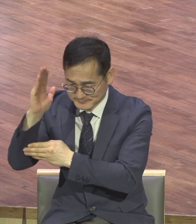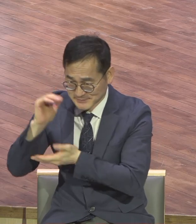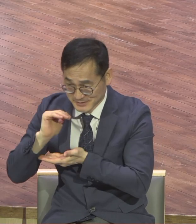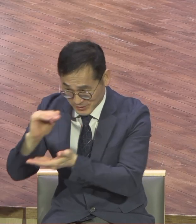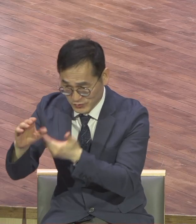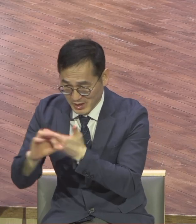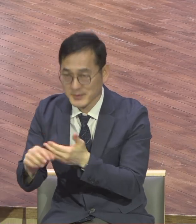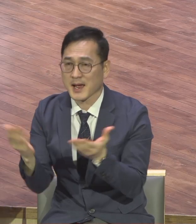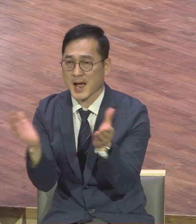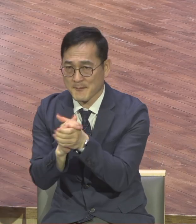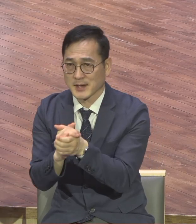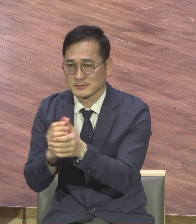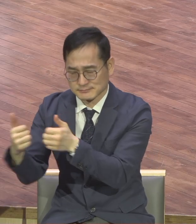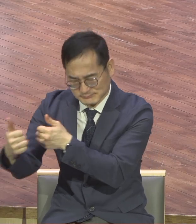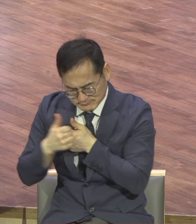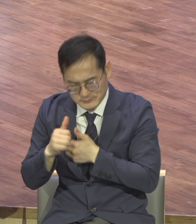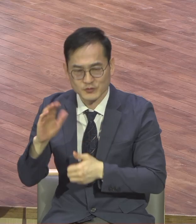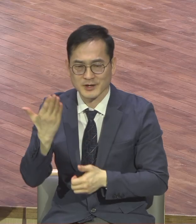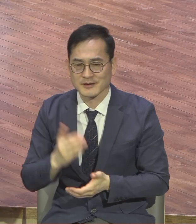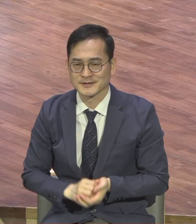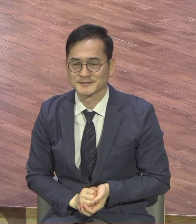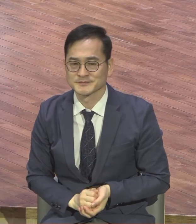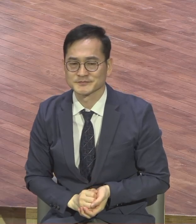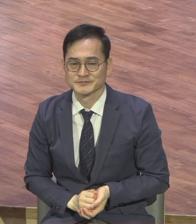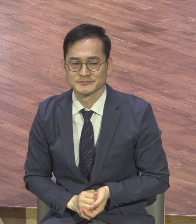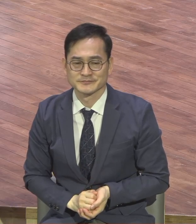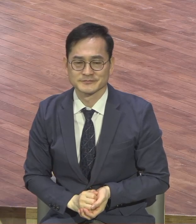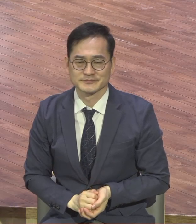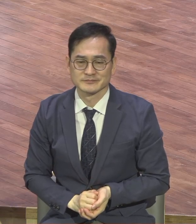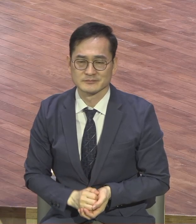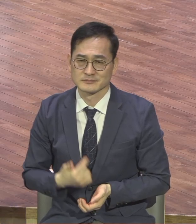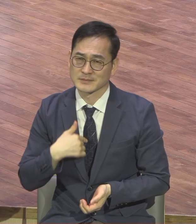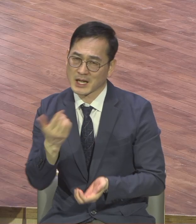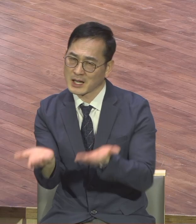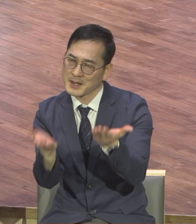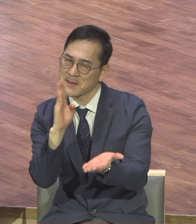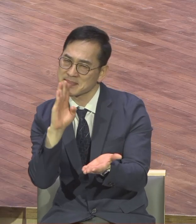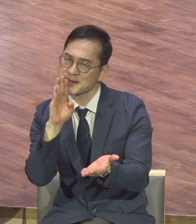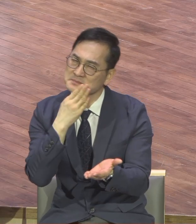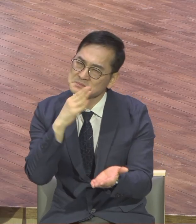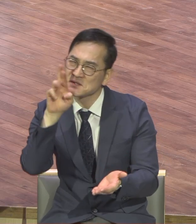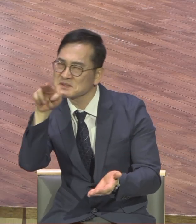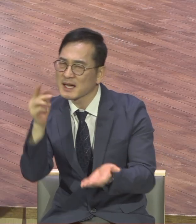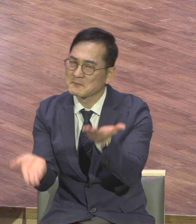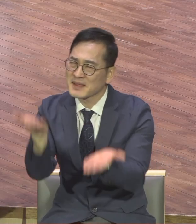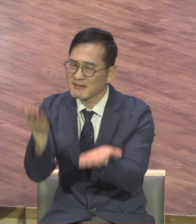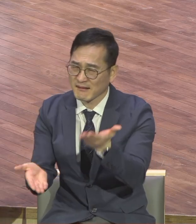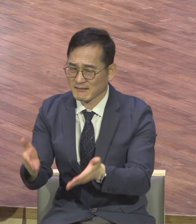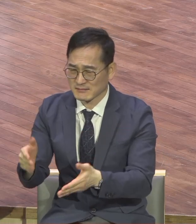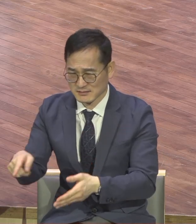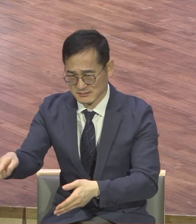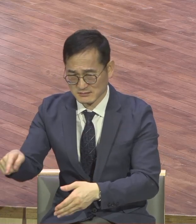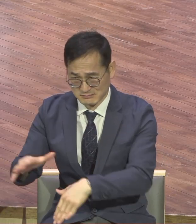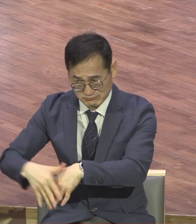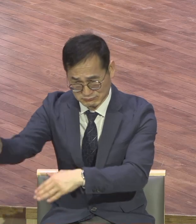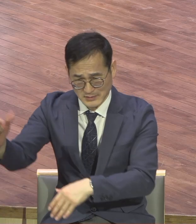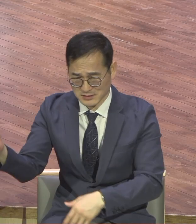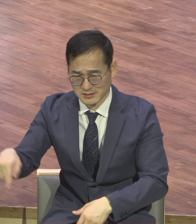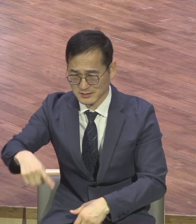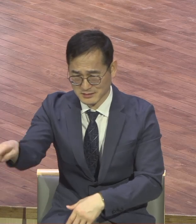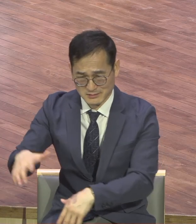따라오시기 바랍니다. 그냥 여러분 의심할 거 뭐 있어요? 판단할 능력 없어요. 그 금방 이소를 하지 마세요. 된다 안 된다 뭐